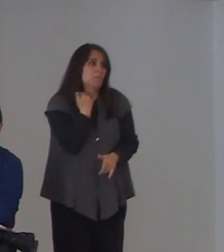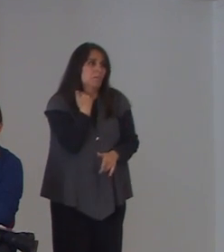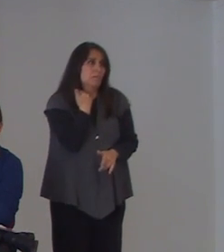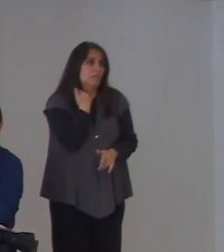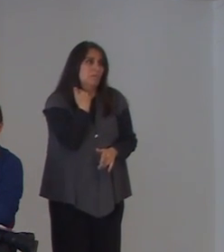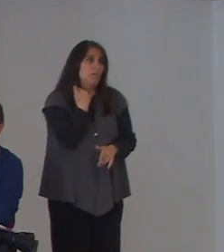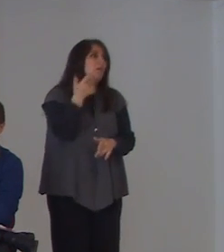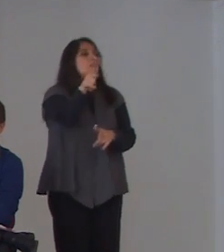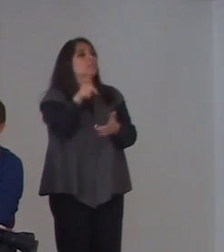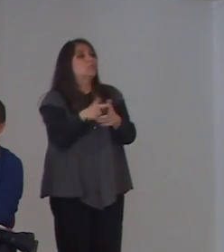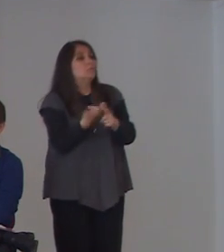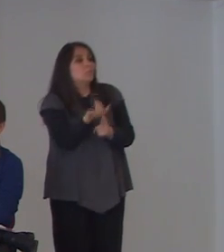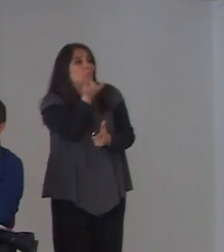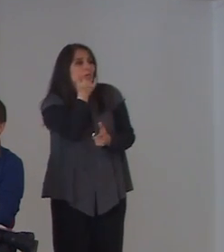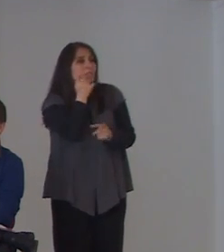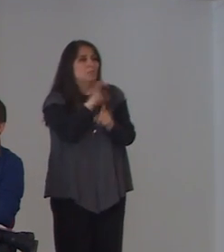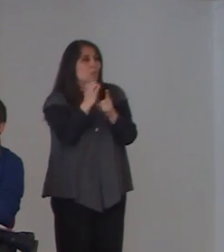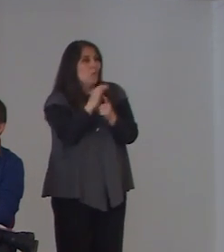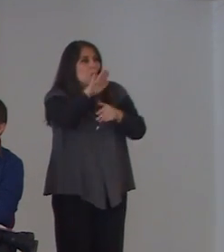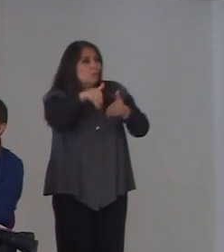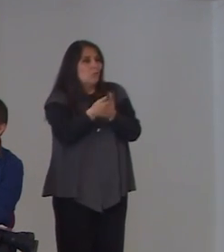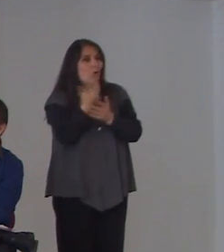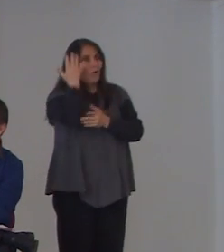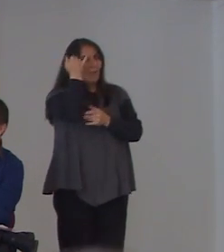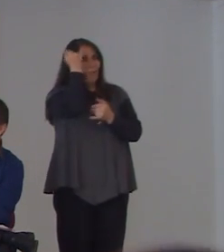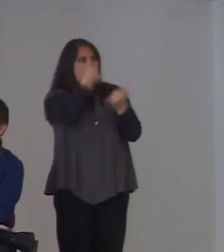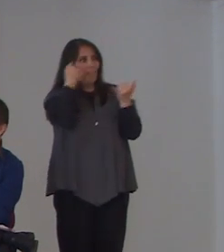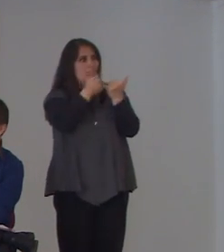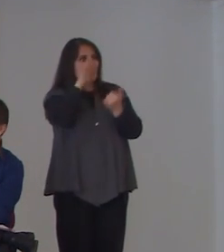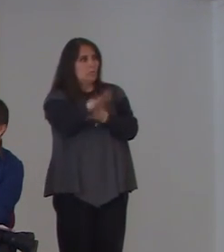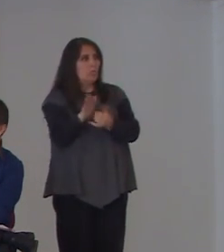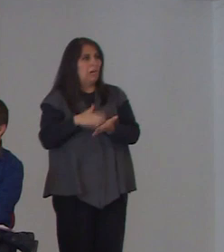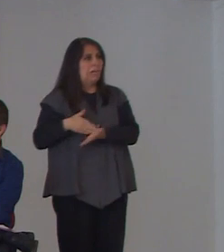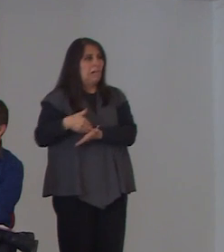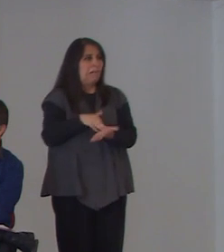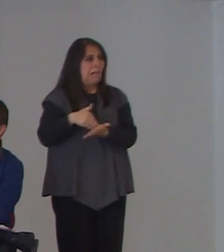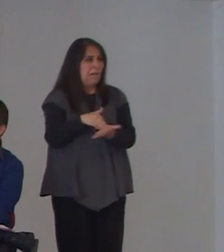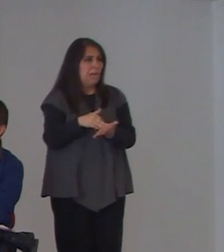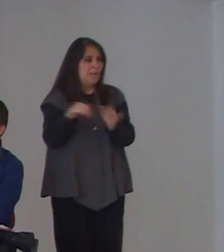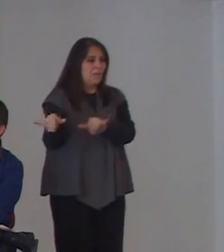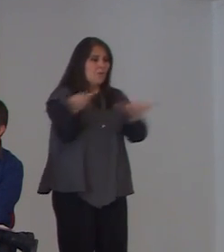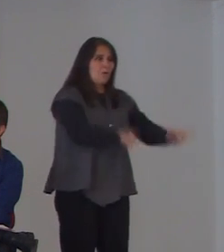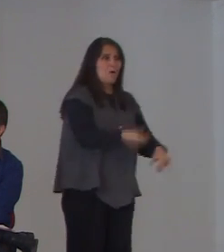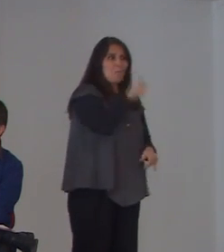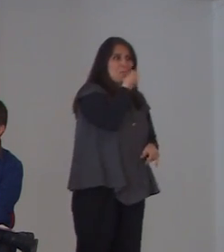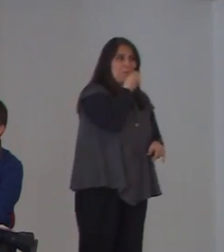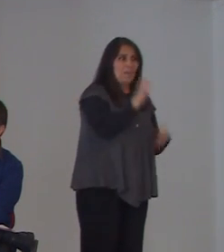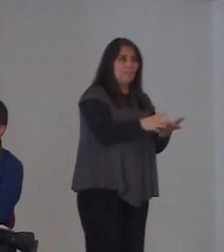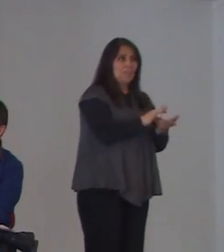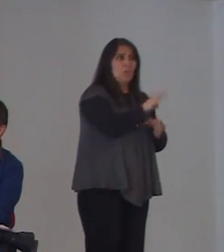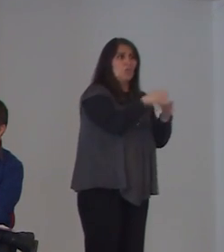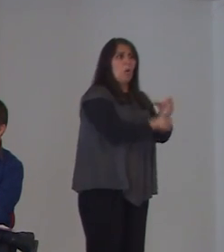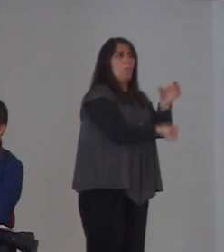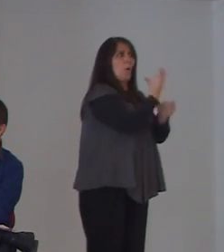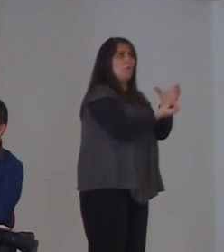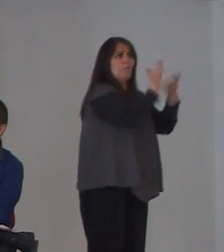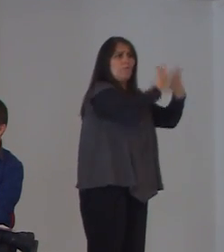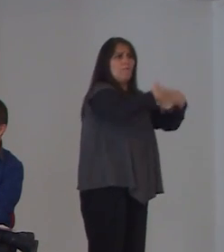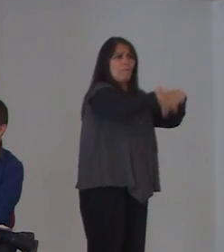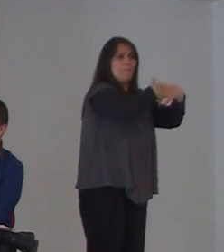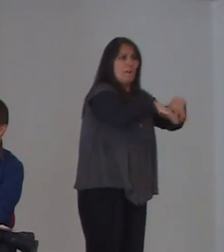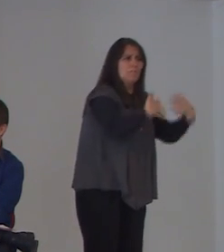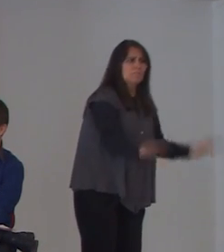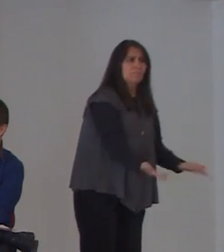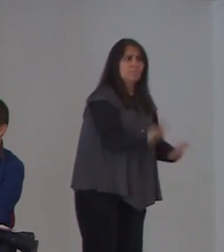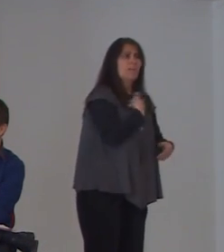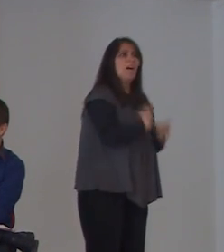alimentación, porque la alimentación cada vez es más artificial, es menos orgánica, es más fluida. Y eso es una realidad también. Entonces